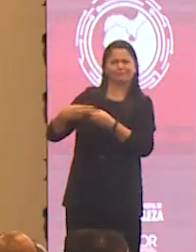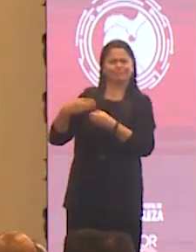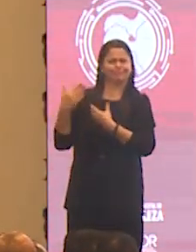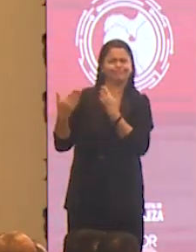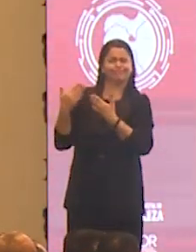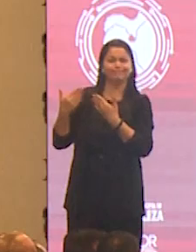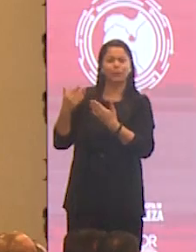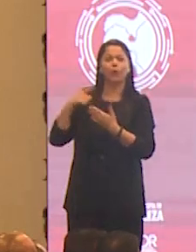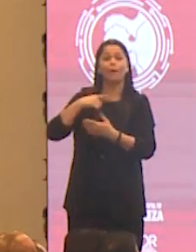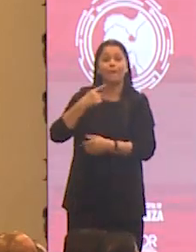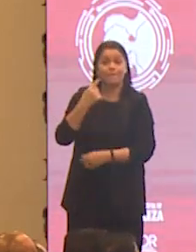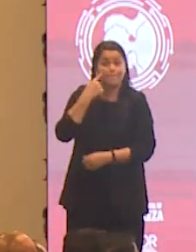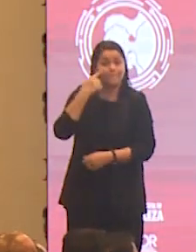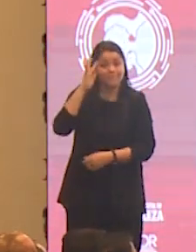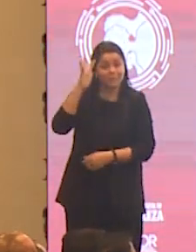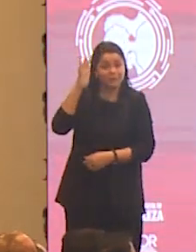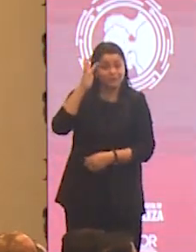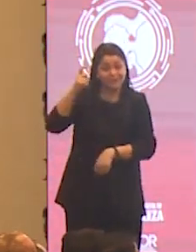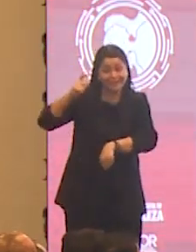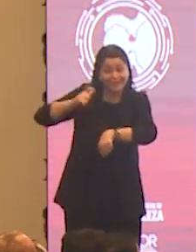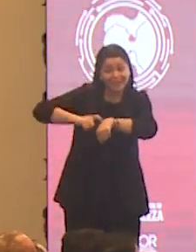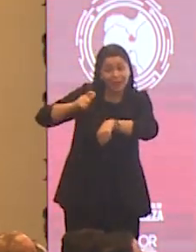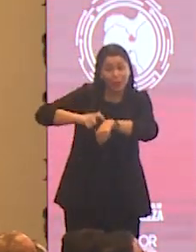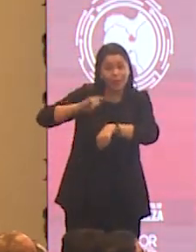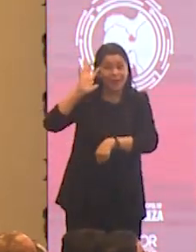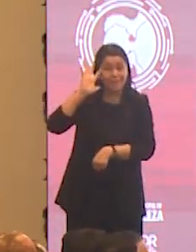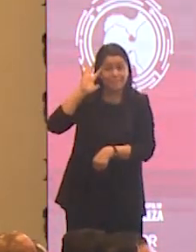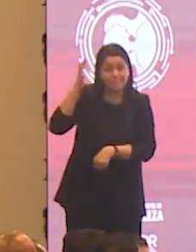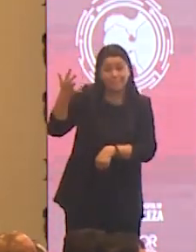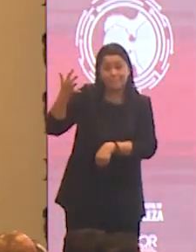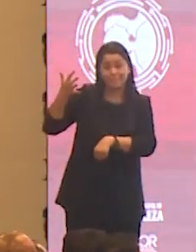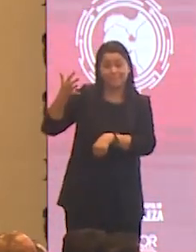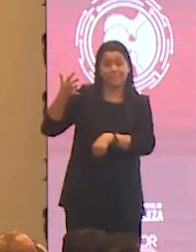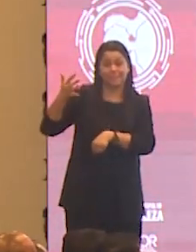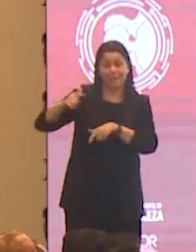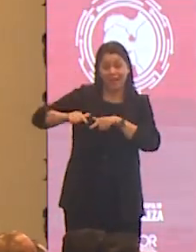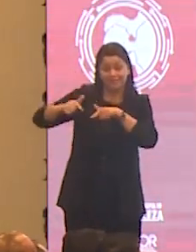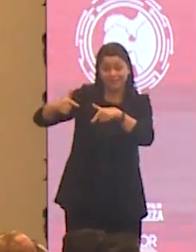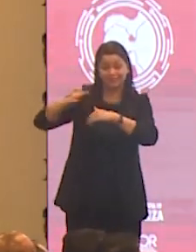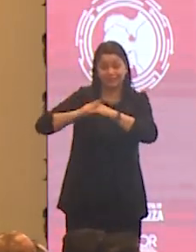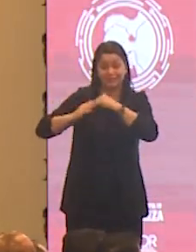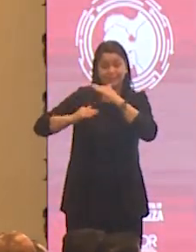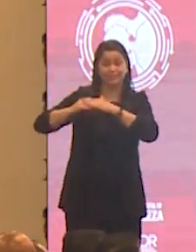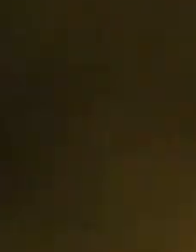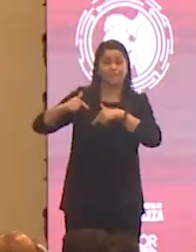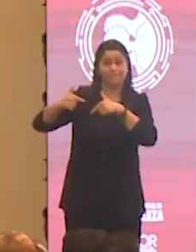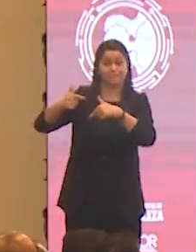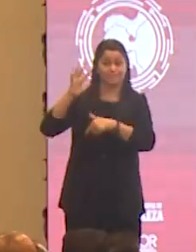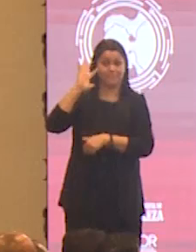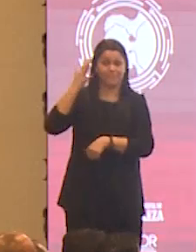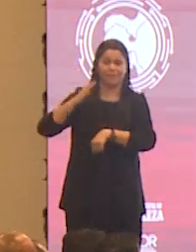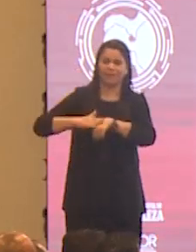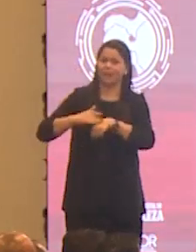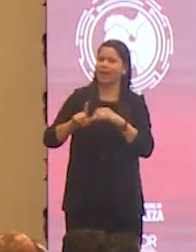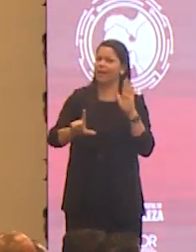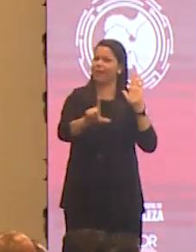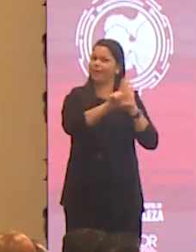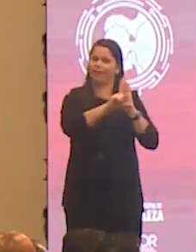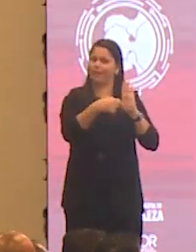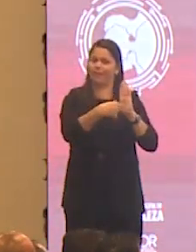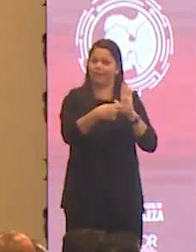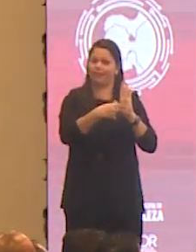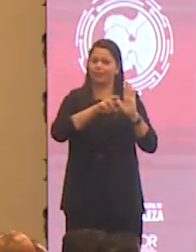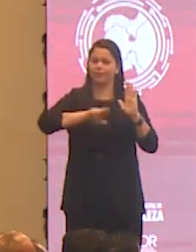prática lá, onde a vida se define. Drummond, as leis não bastam, os lírios